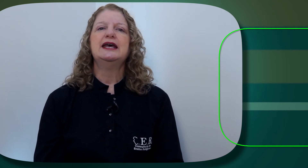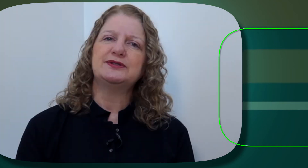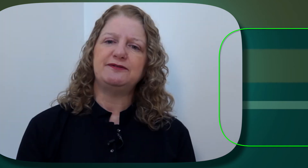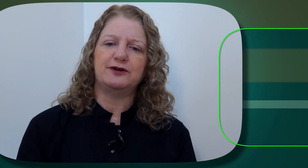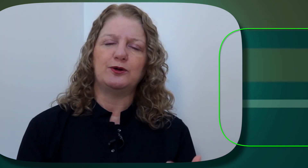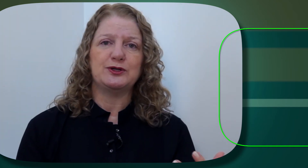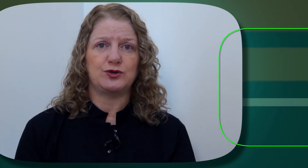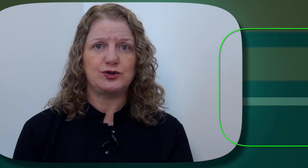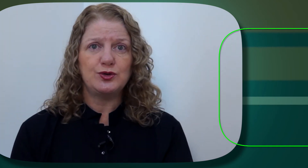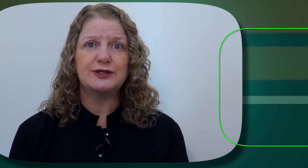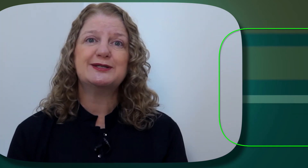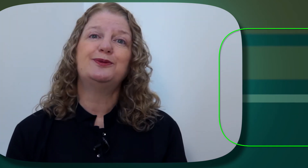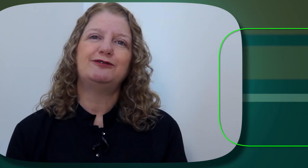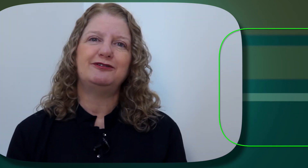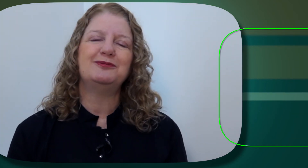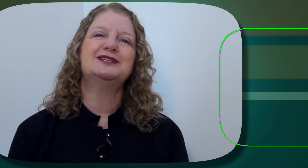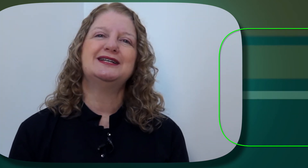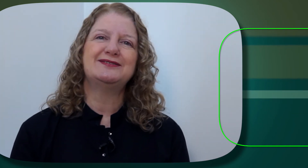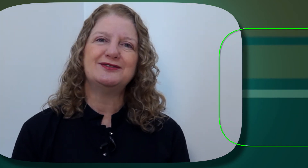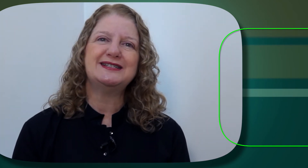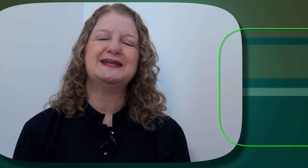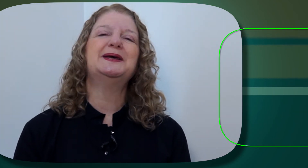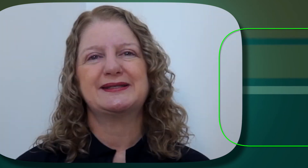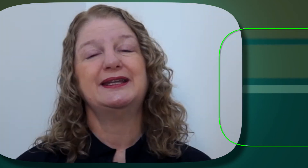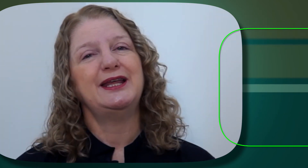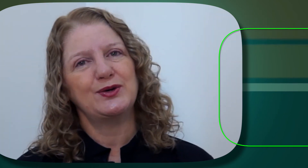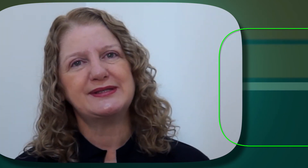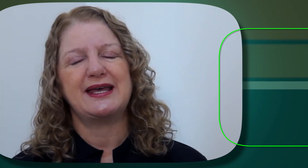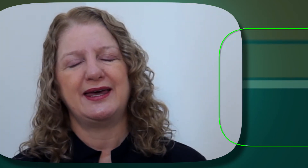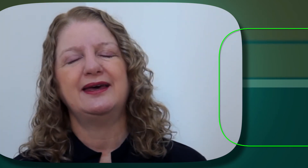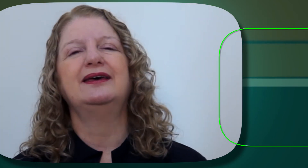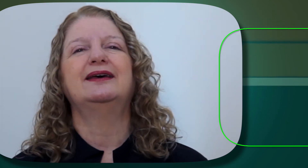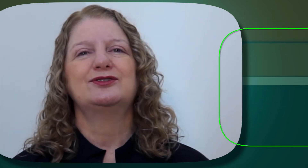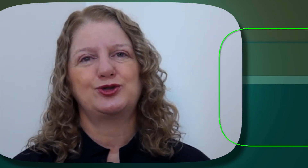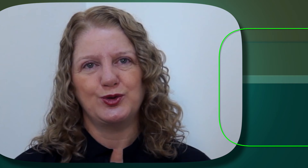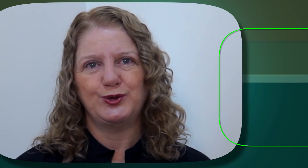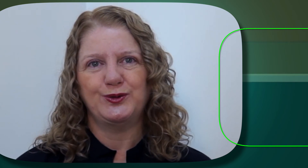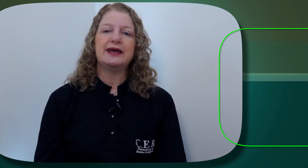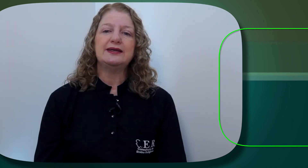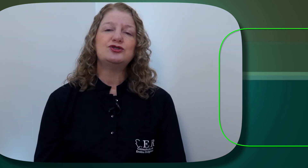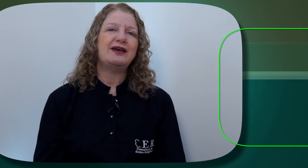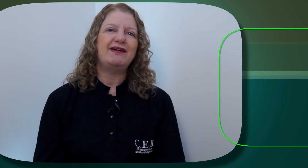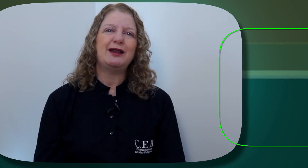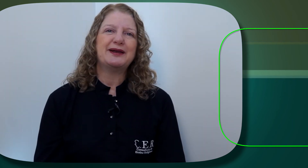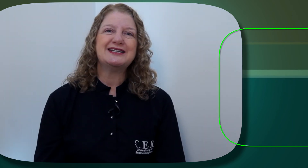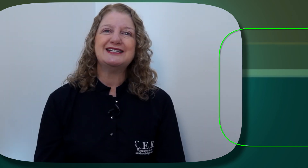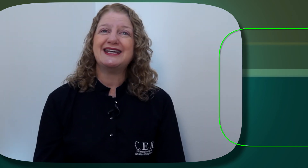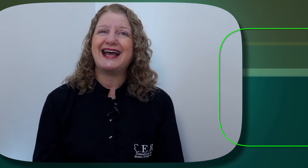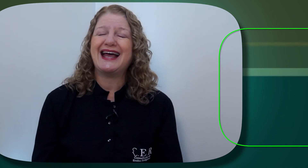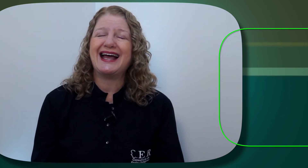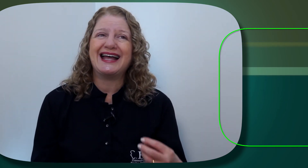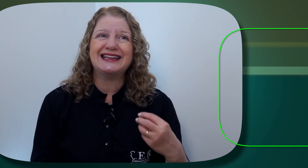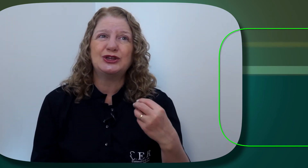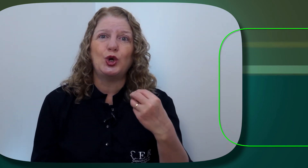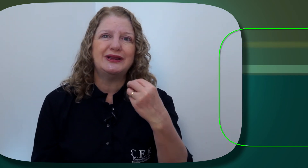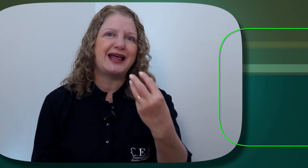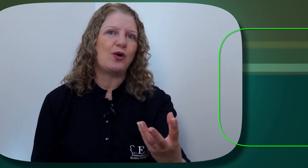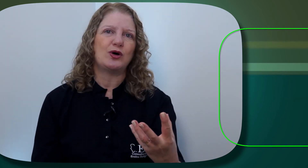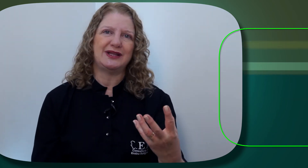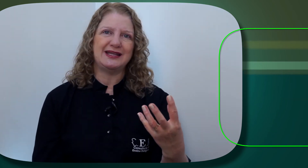Se foram pessoas surdas, provavelmente eles vão dizer que Deus é surdo. E isso revela pra gente a total